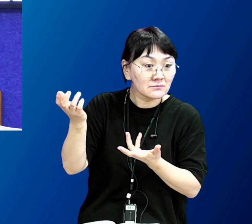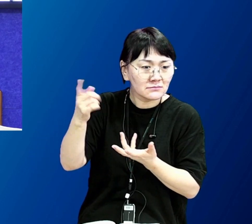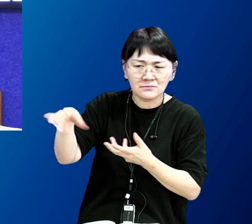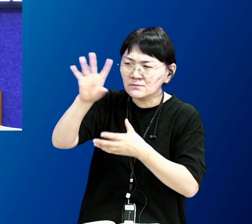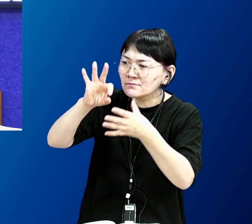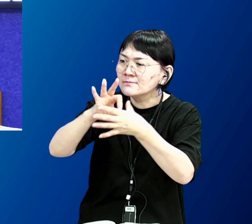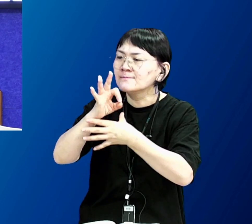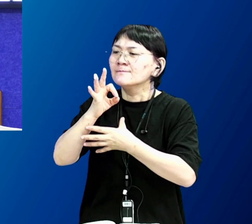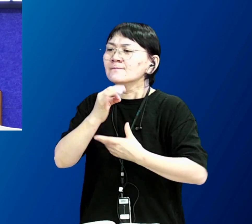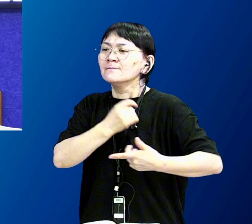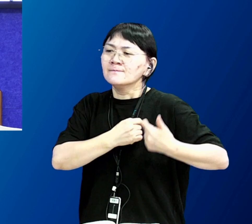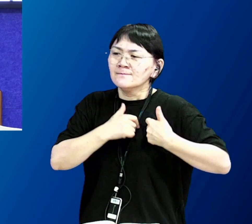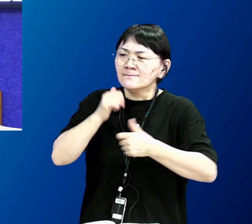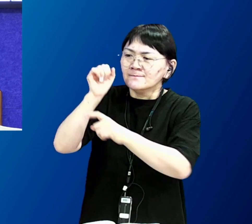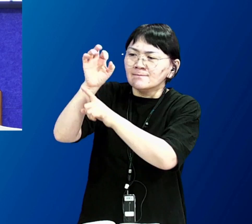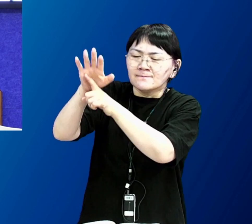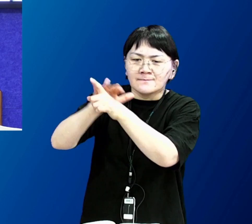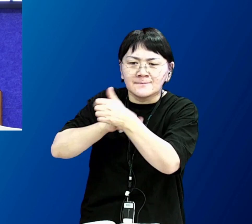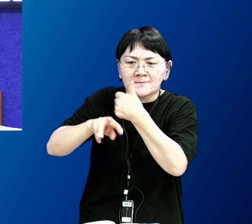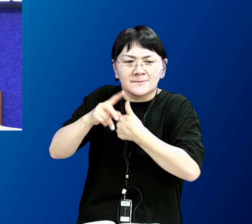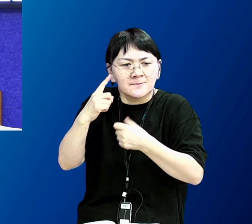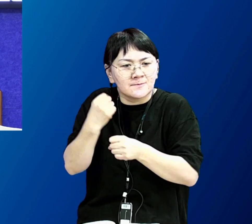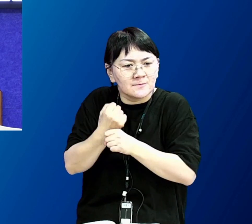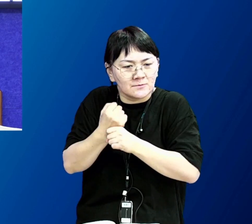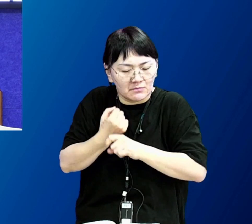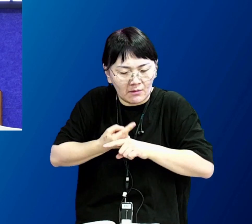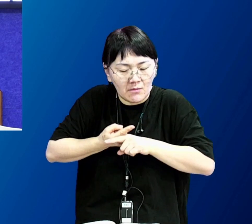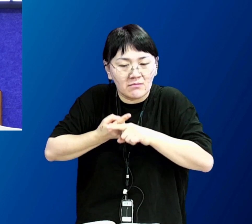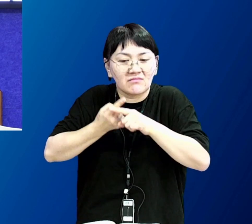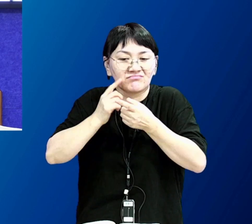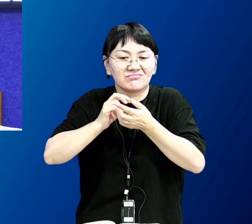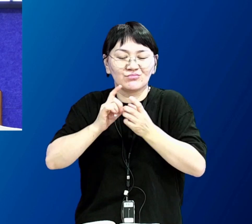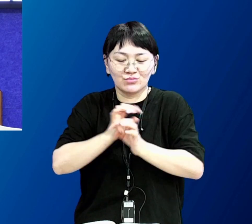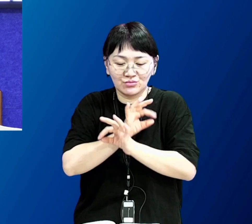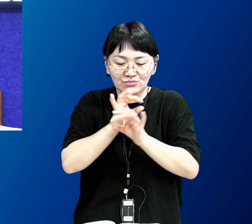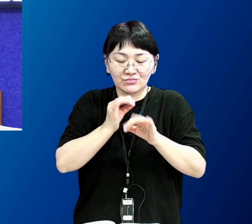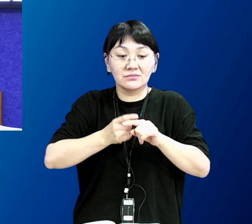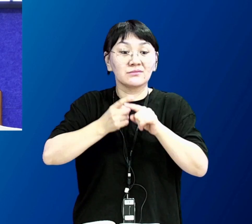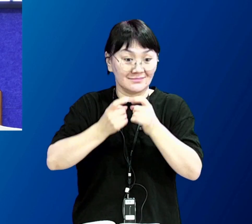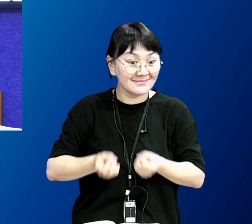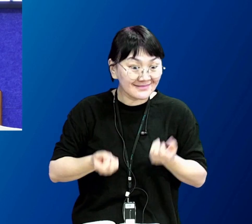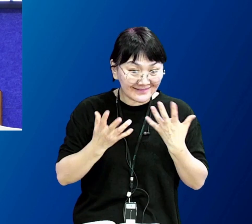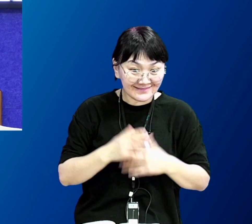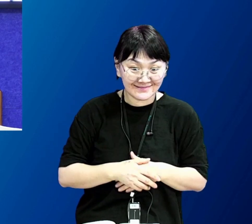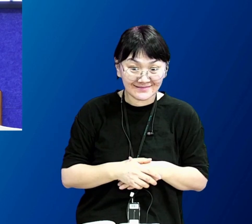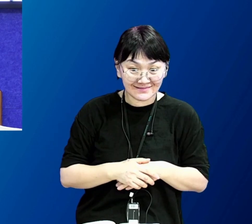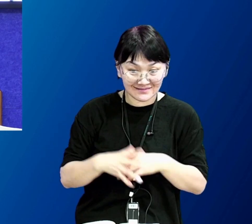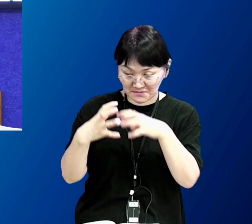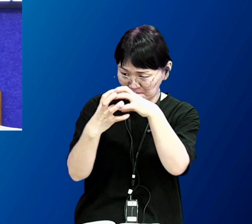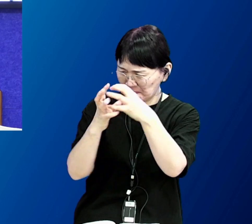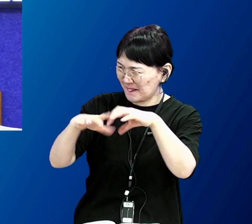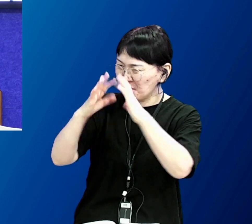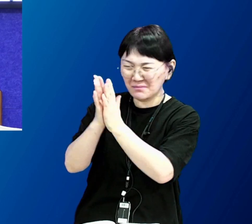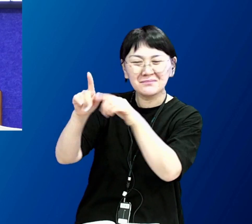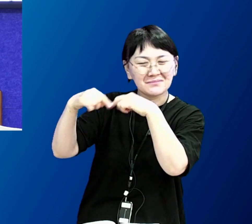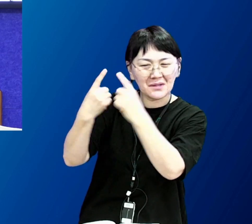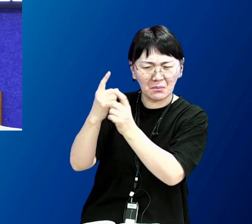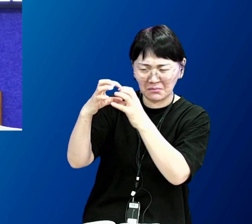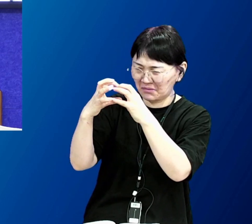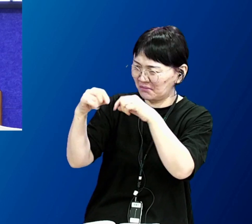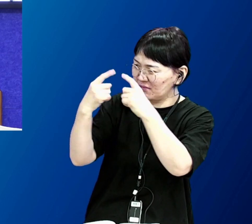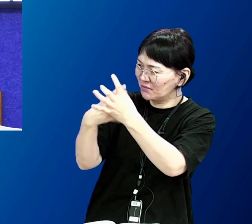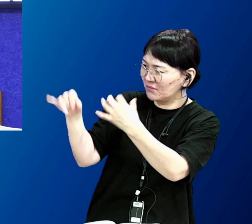тэдний сүнсийг нь хайрладаг хүмүүс болдог үстэй. Тийм ээ. Энэ ертөнцийн хорон муу хүмүүсийг арахаар яаж